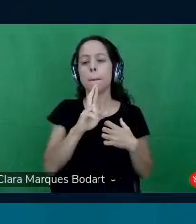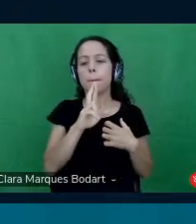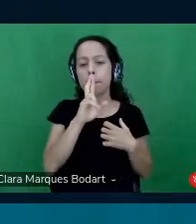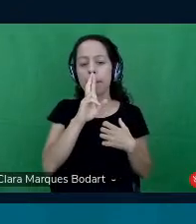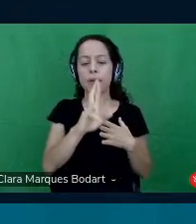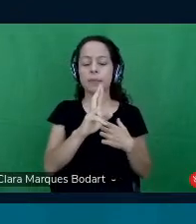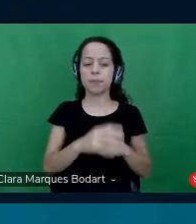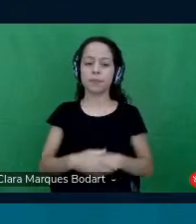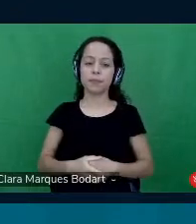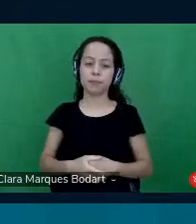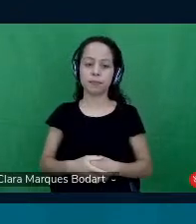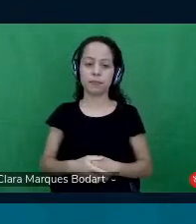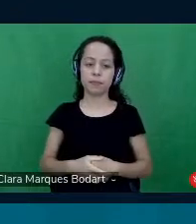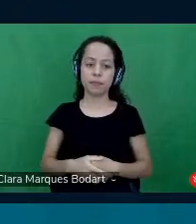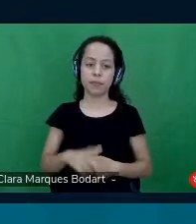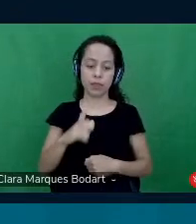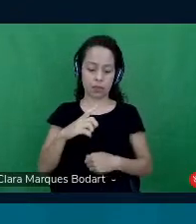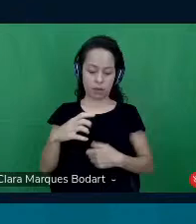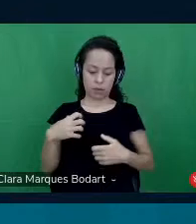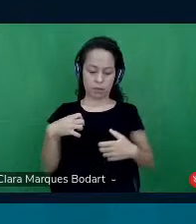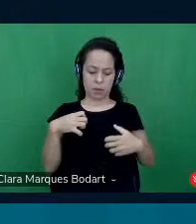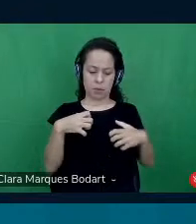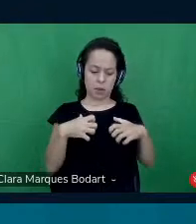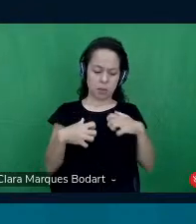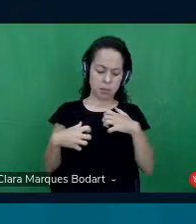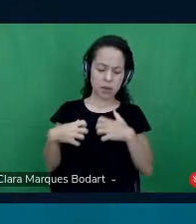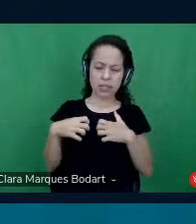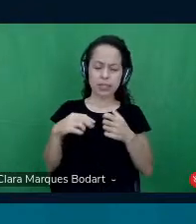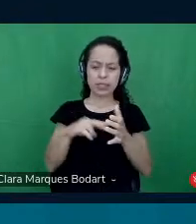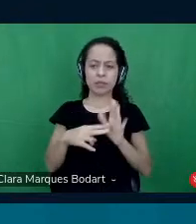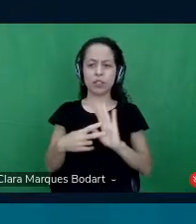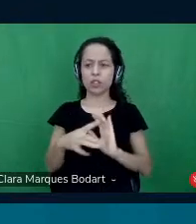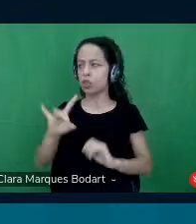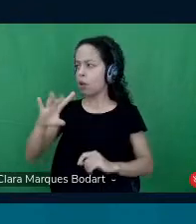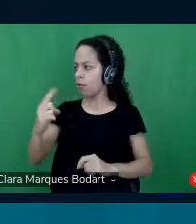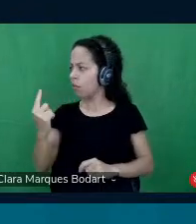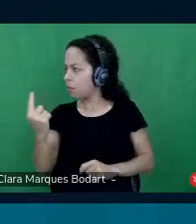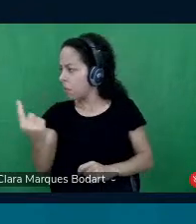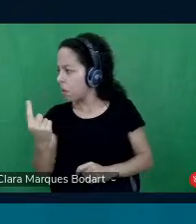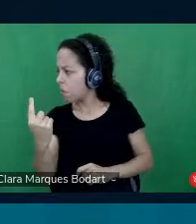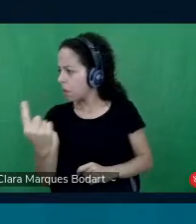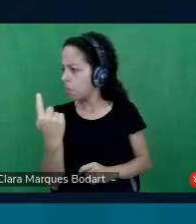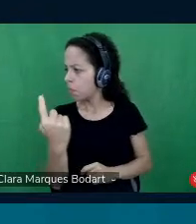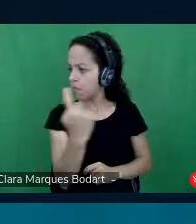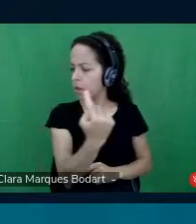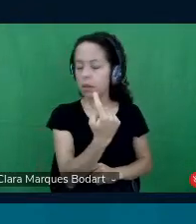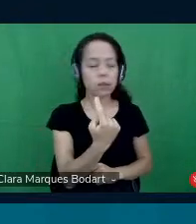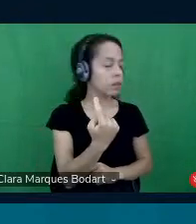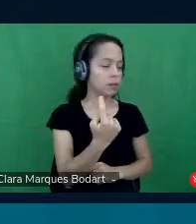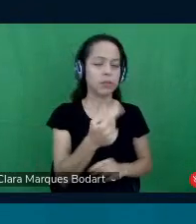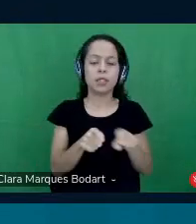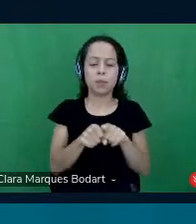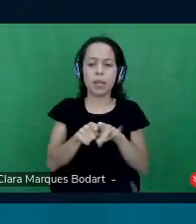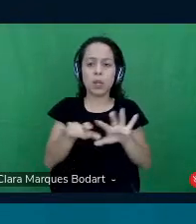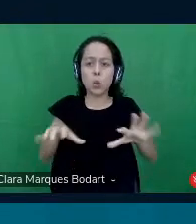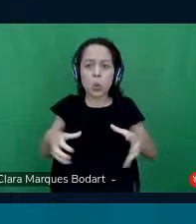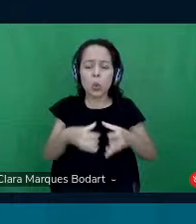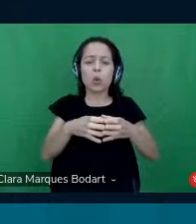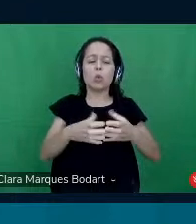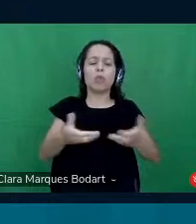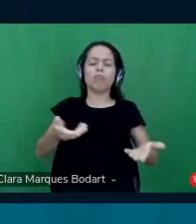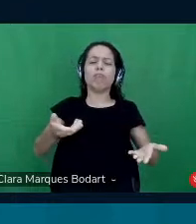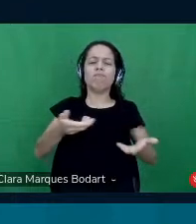mais ampla, essas inquietações elas não são apenas individuais, elas são coletivas e são desafios emergentes